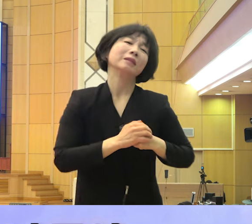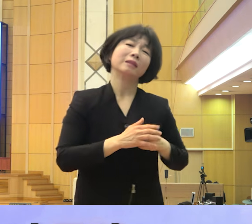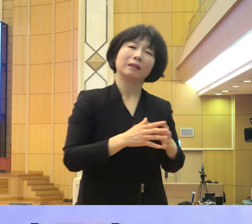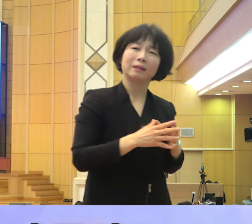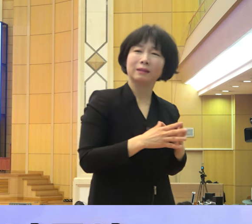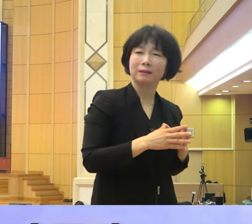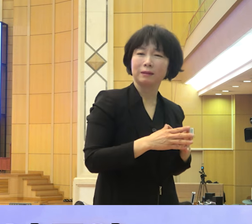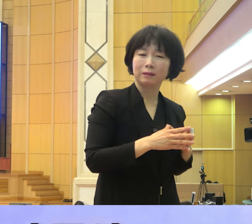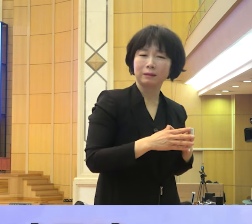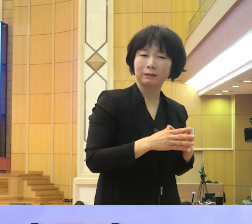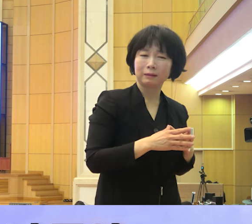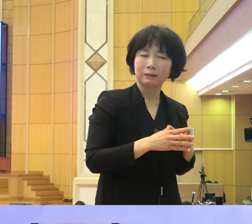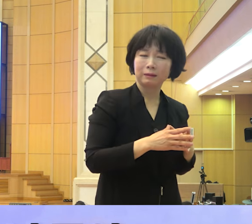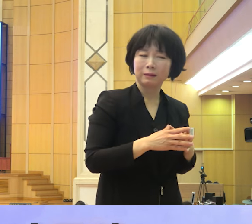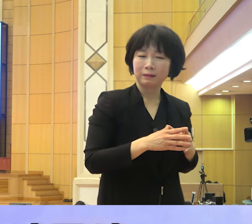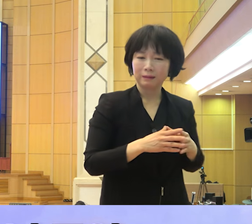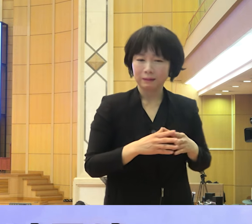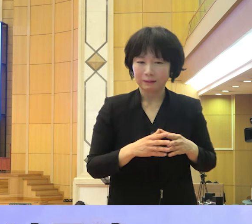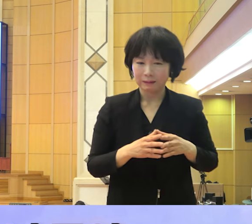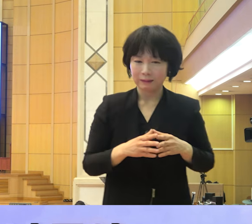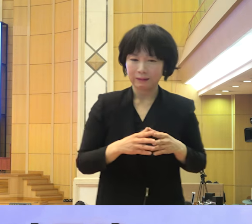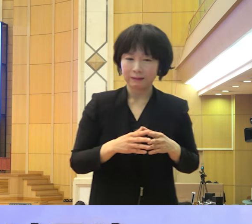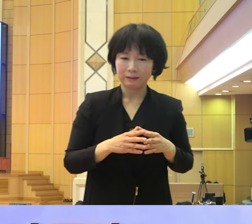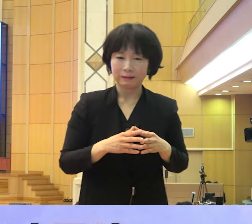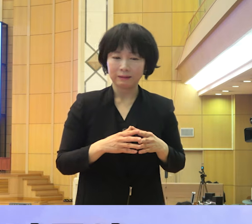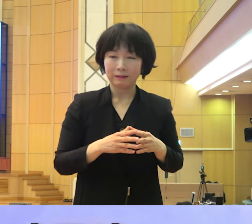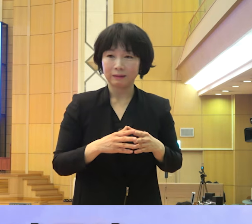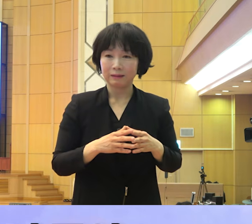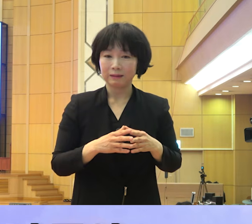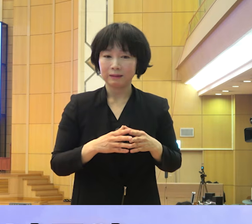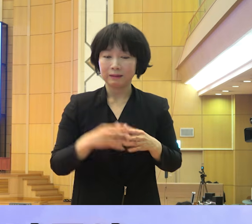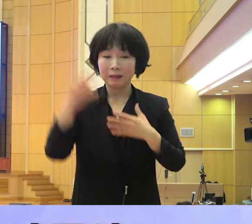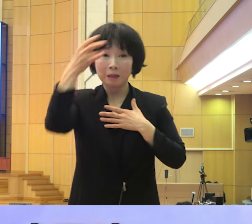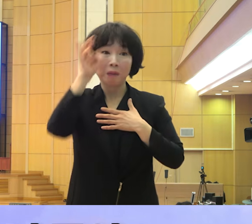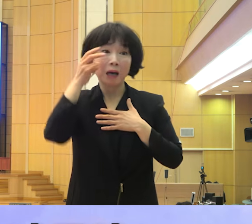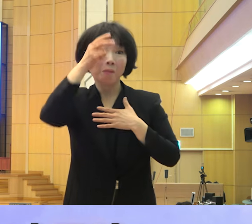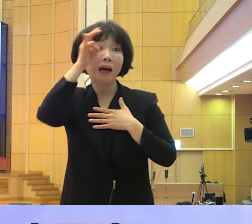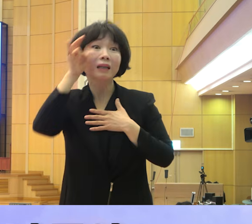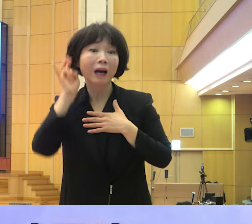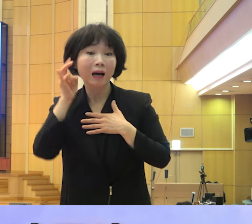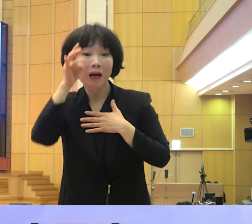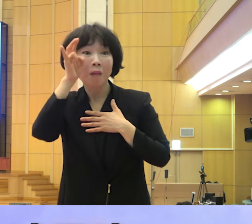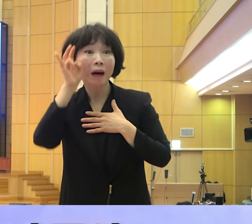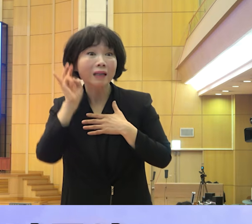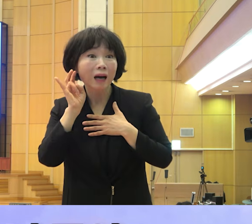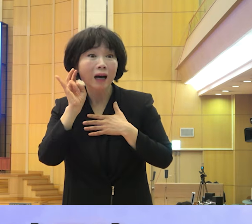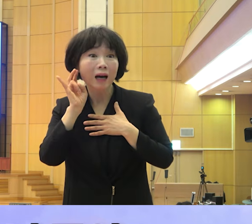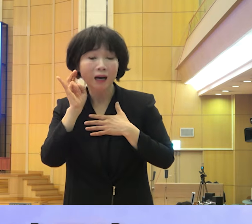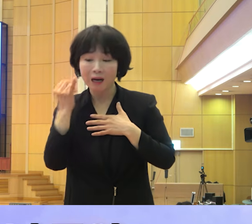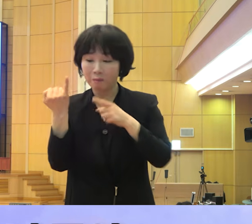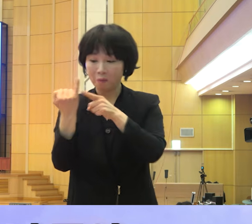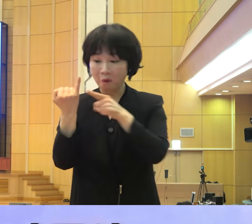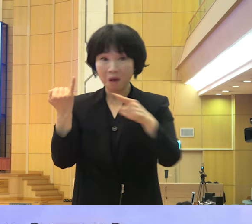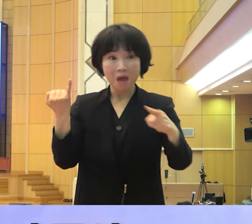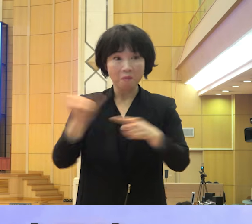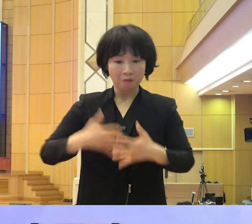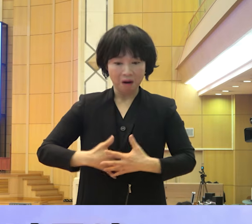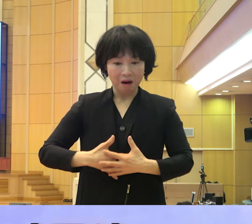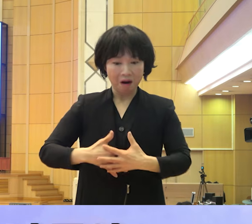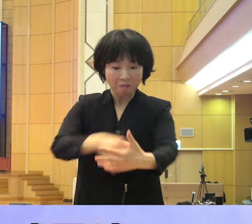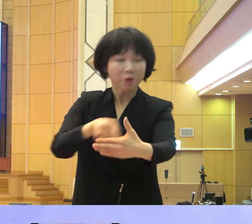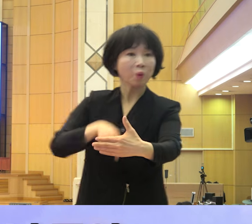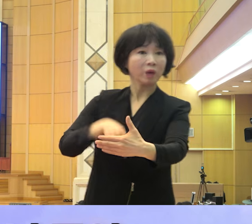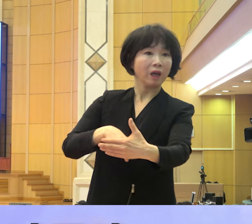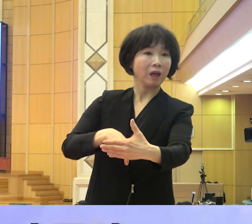예수님이 배 안에 있을 때, 태어날 때, 세례 줄 때 계속해서 천사가